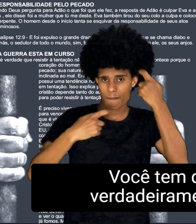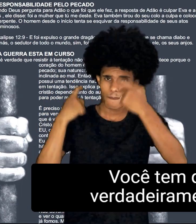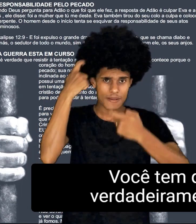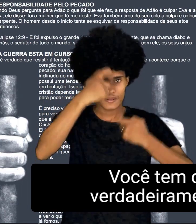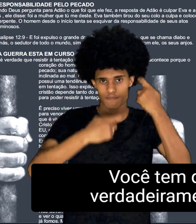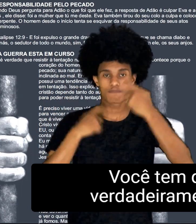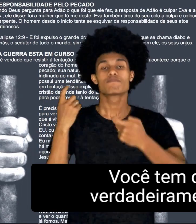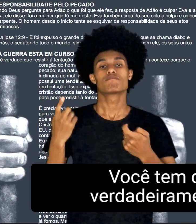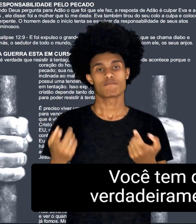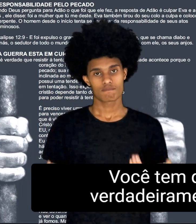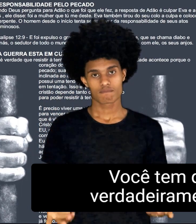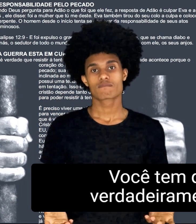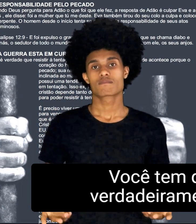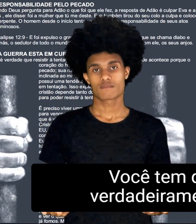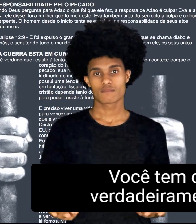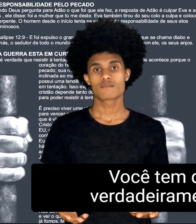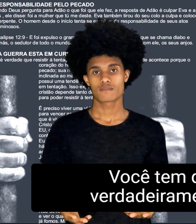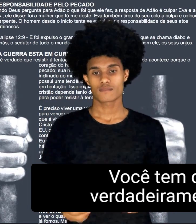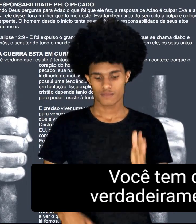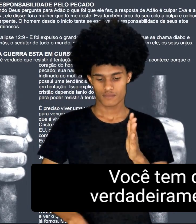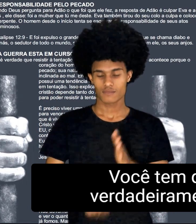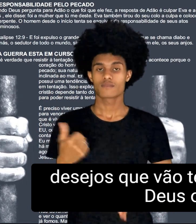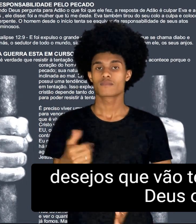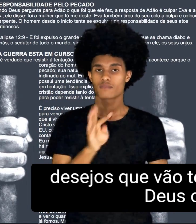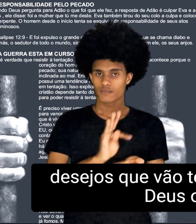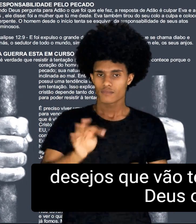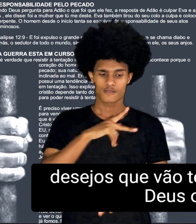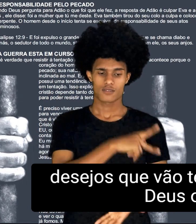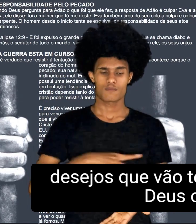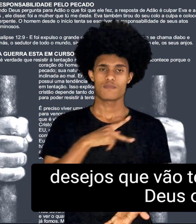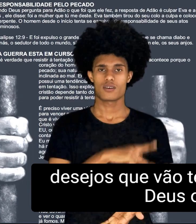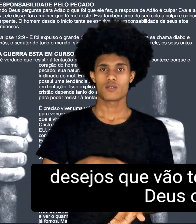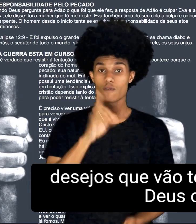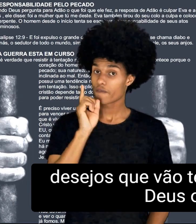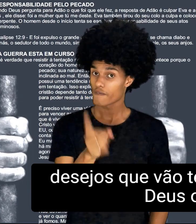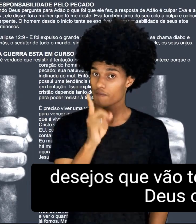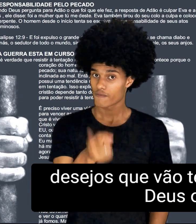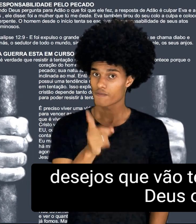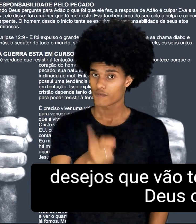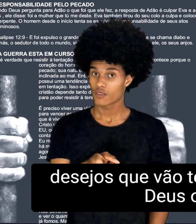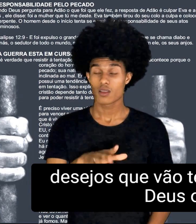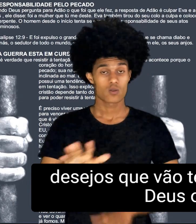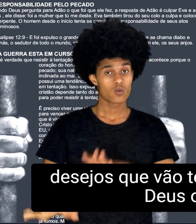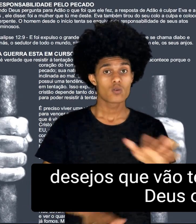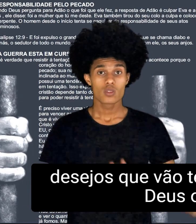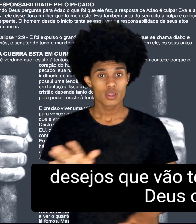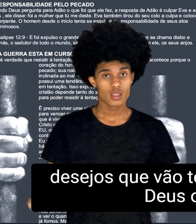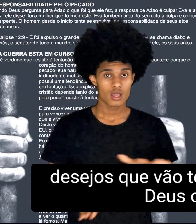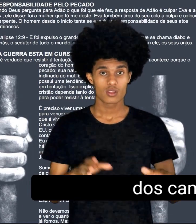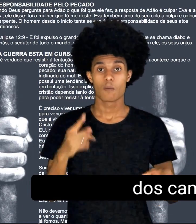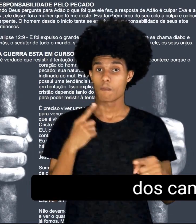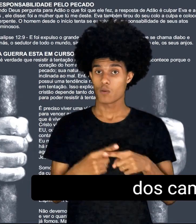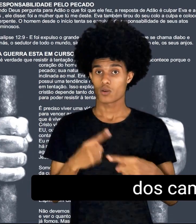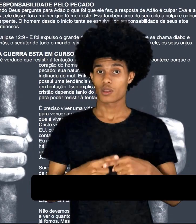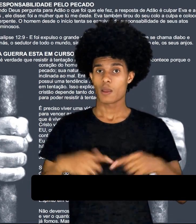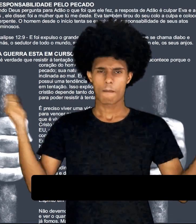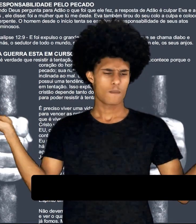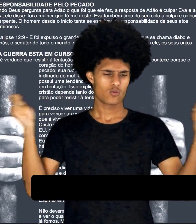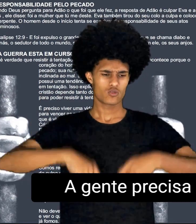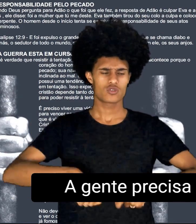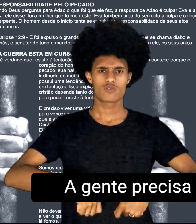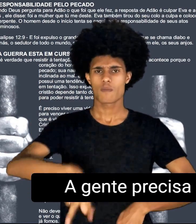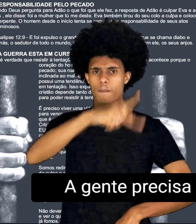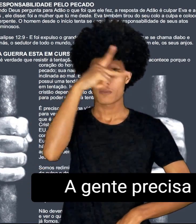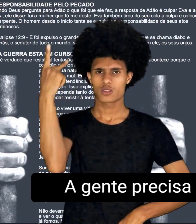tá? Olhar se verdadeiramente esses desejos são desejos que vão te levar para os caminhos de Deus ou vão te afastar dos caminhos do Senhor, tá